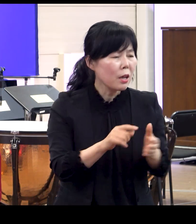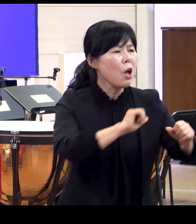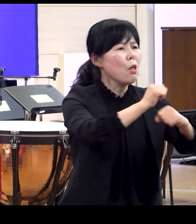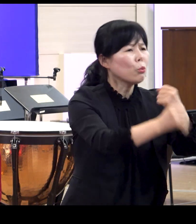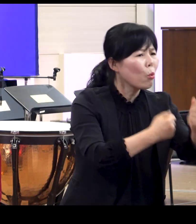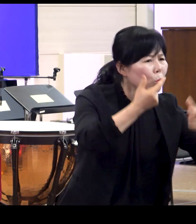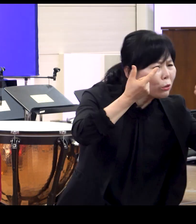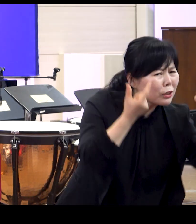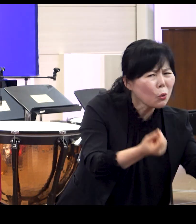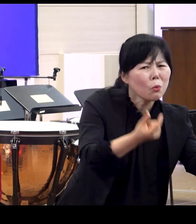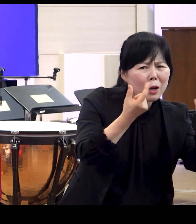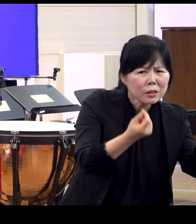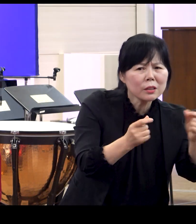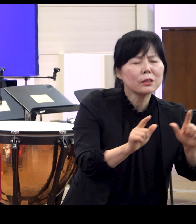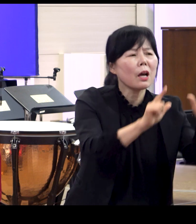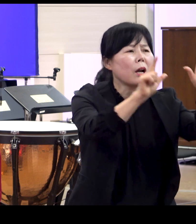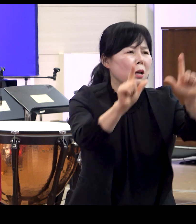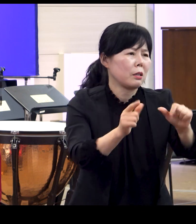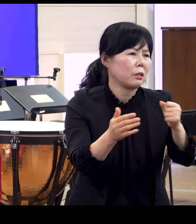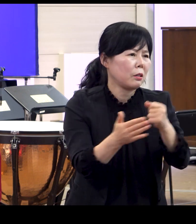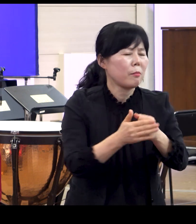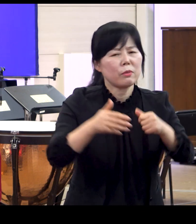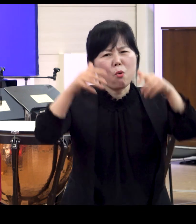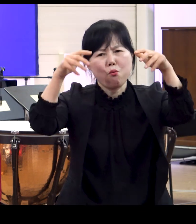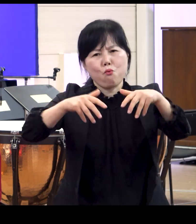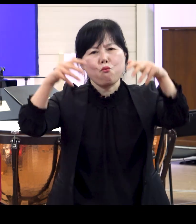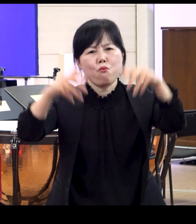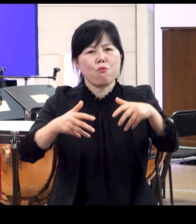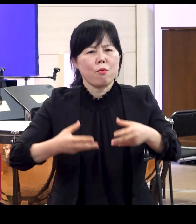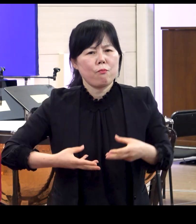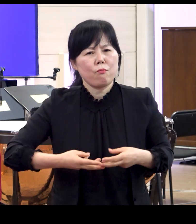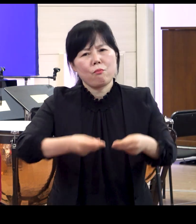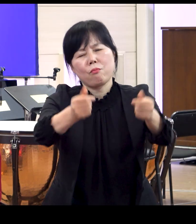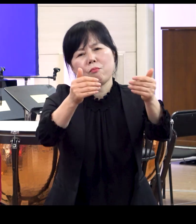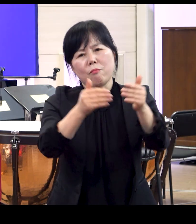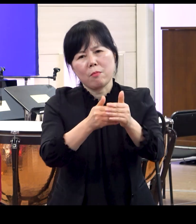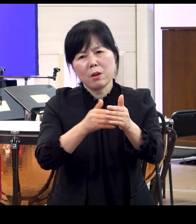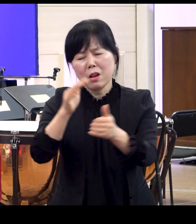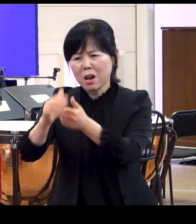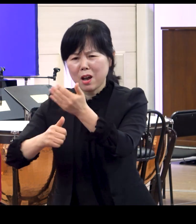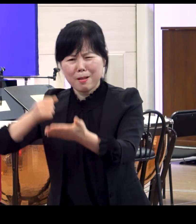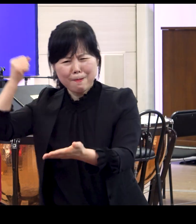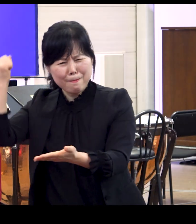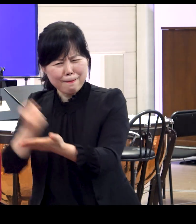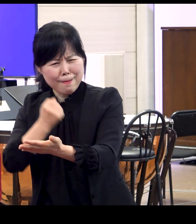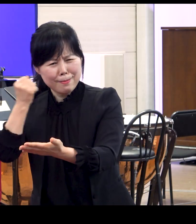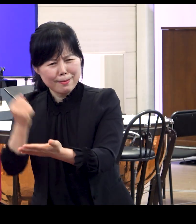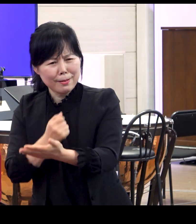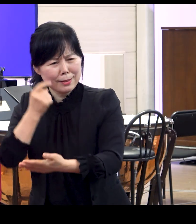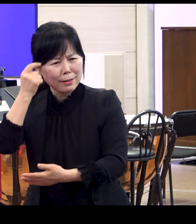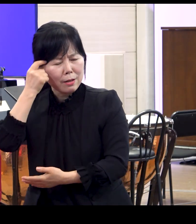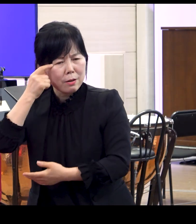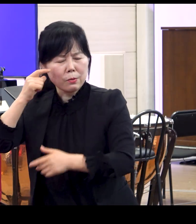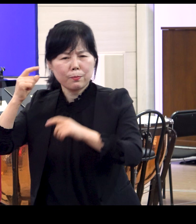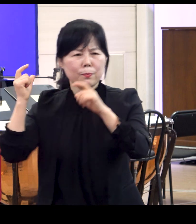인간이 짐승처럼 살아가고 있기 때문에 하나님이 한탄하시면서 쓸어버리신